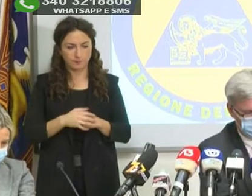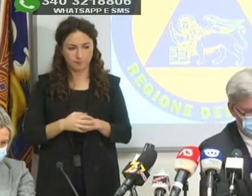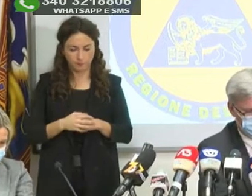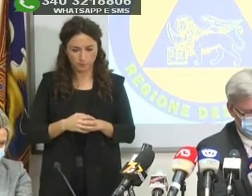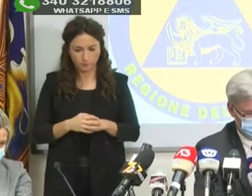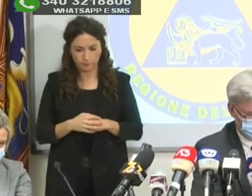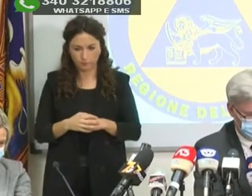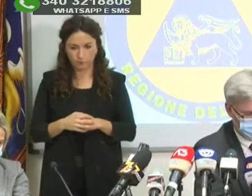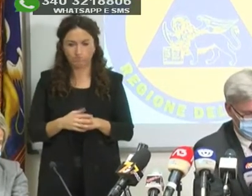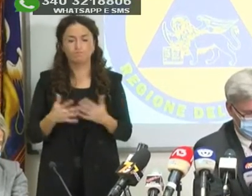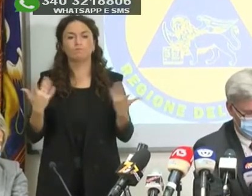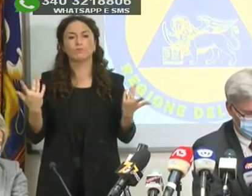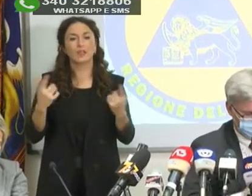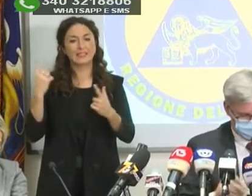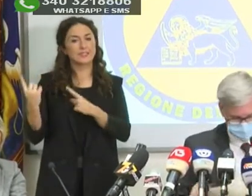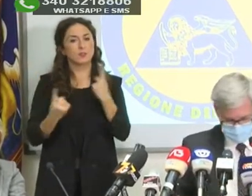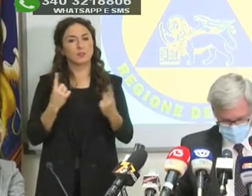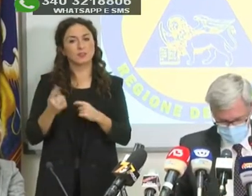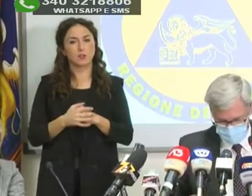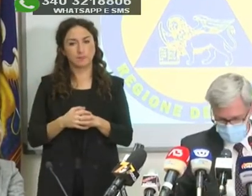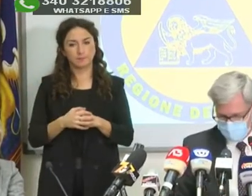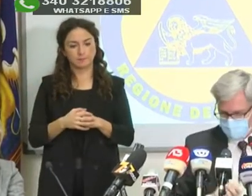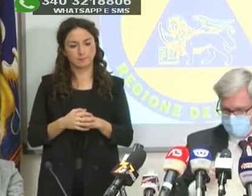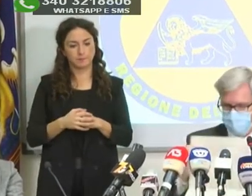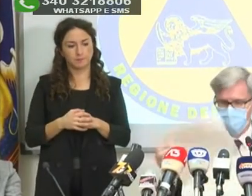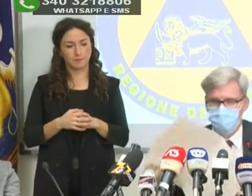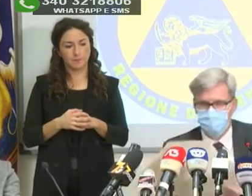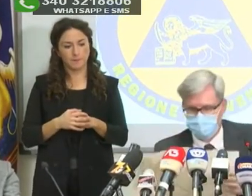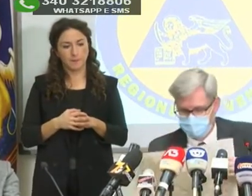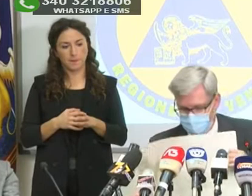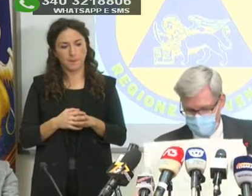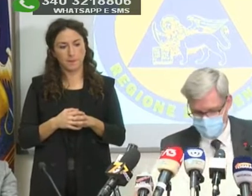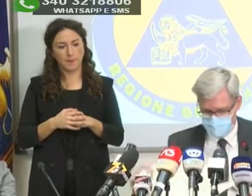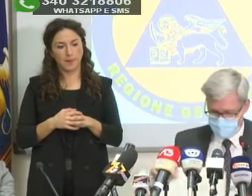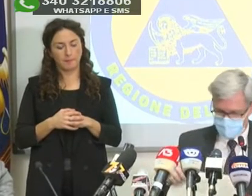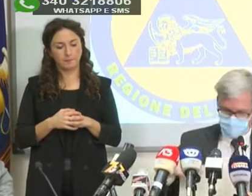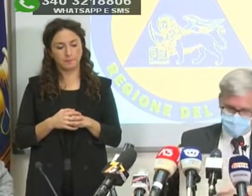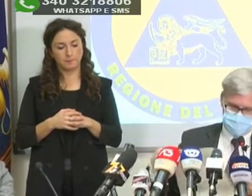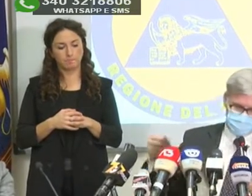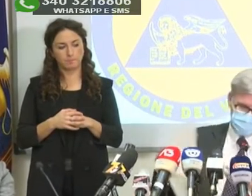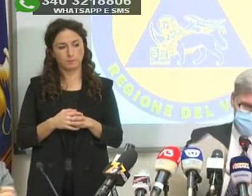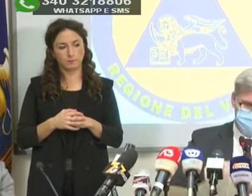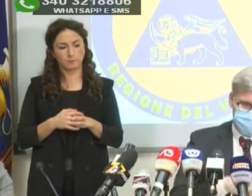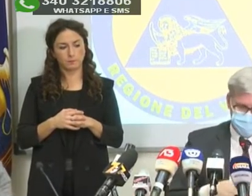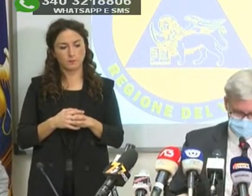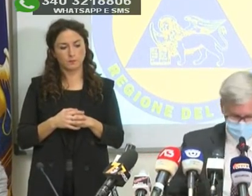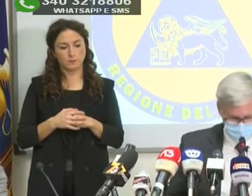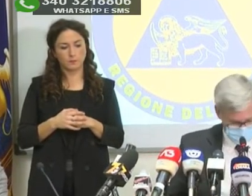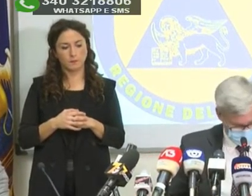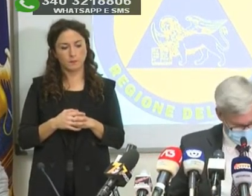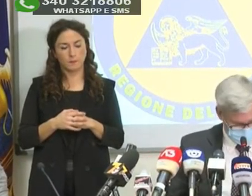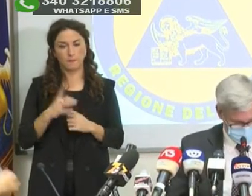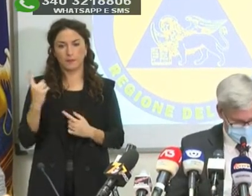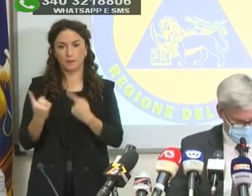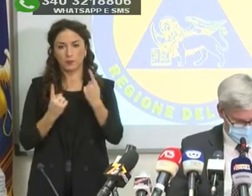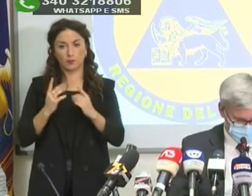noi abbiamo una situazione che è raffrontata con quello che è successo